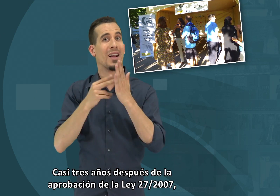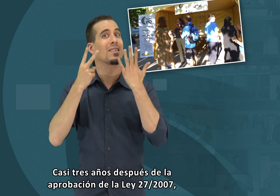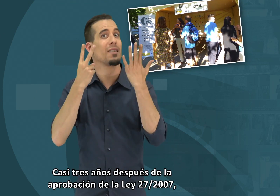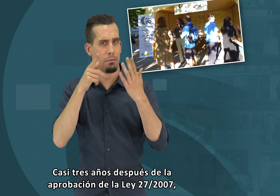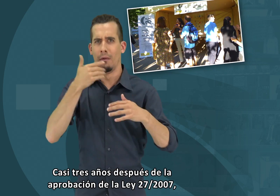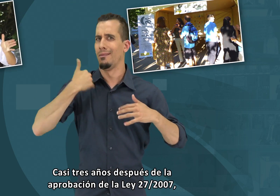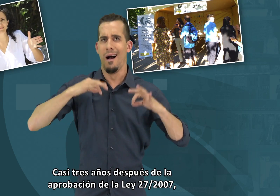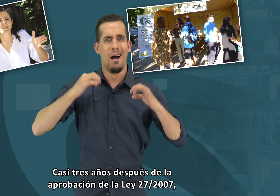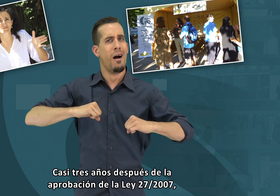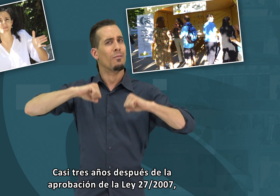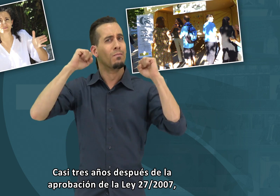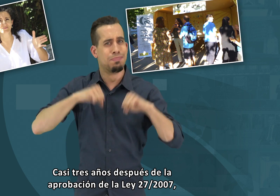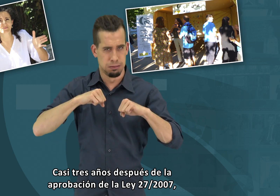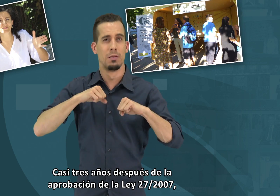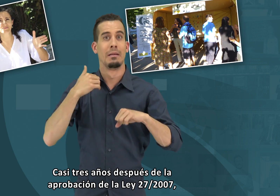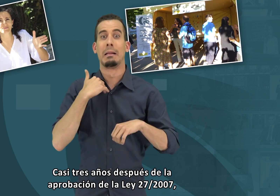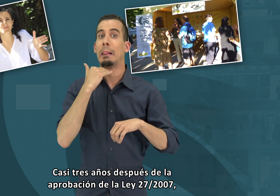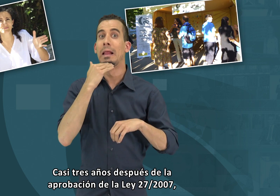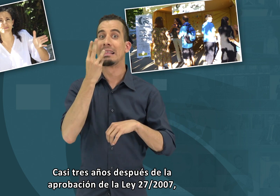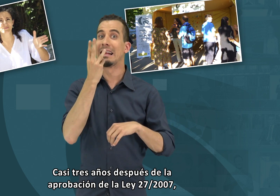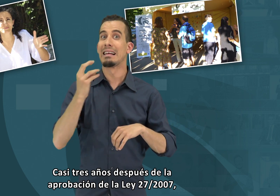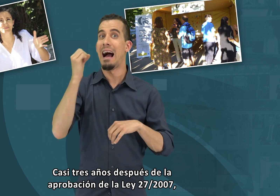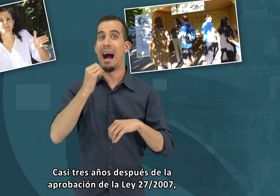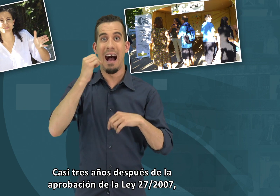Casi 3 años después de la aprobación de la Ley